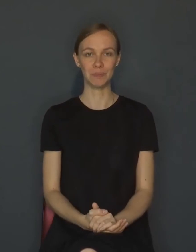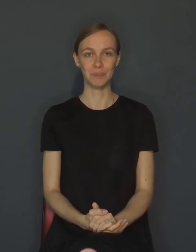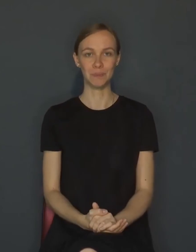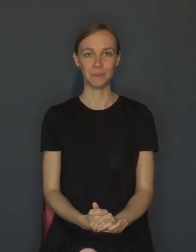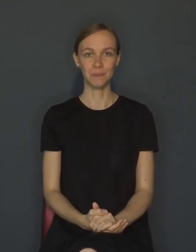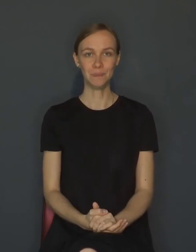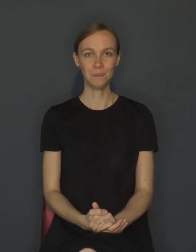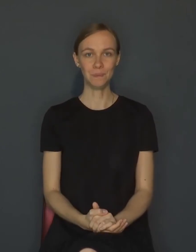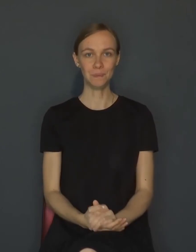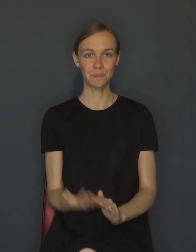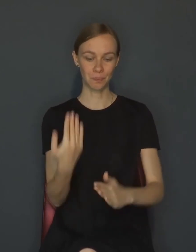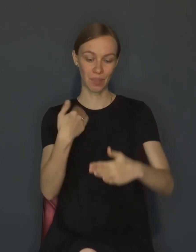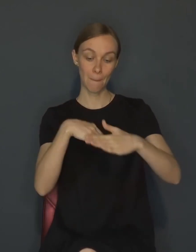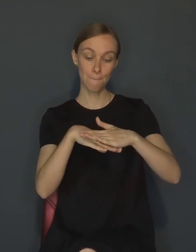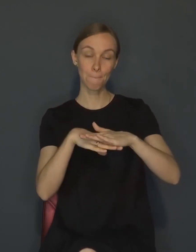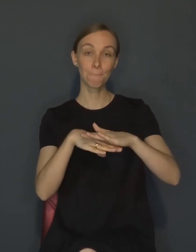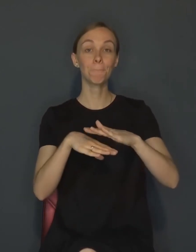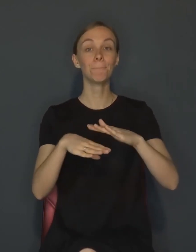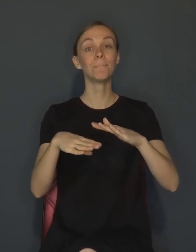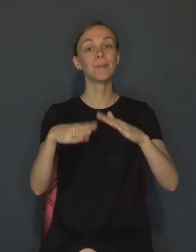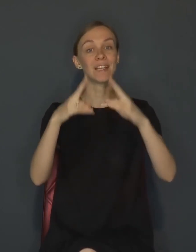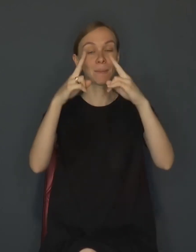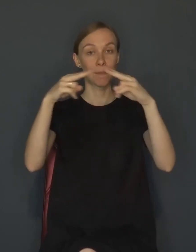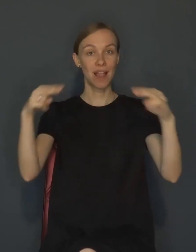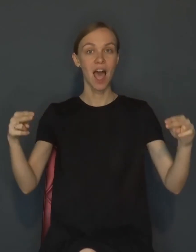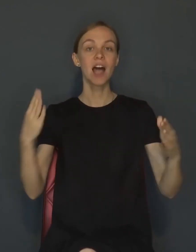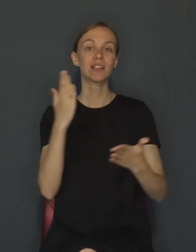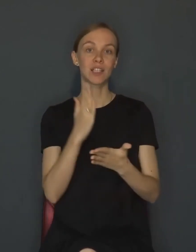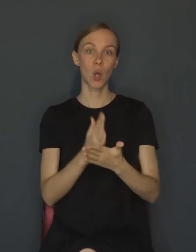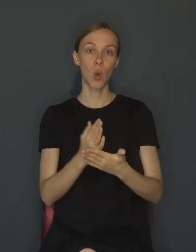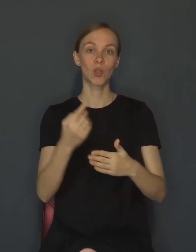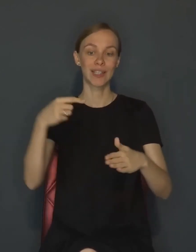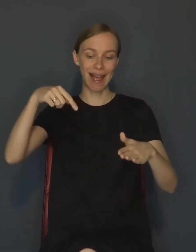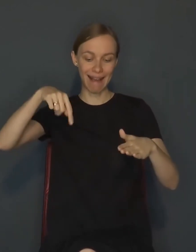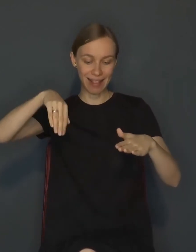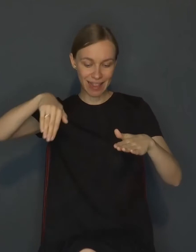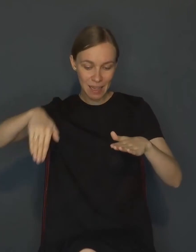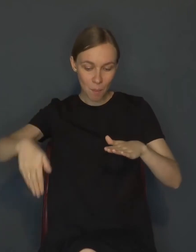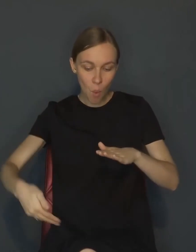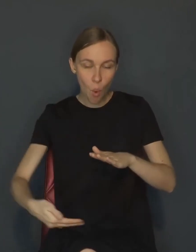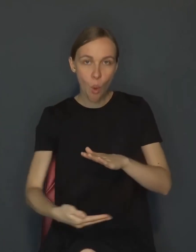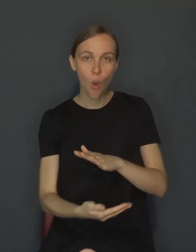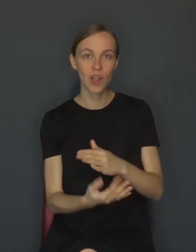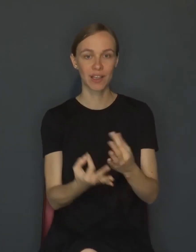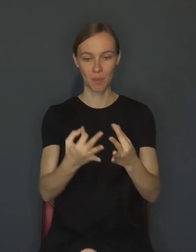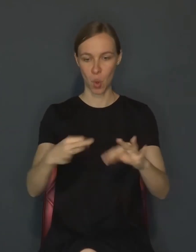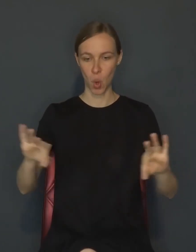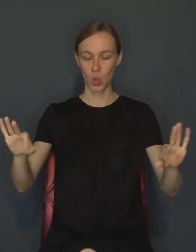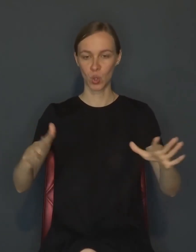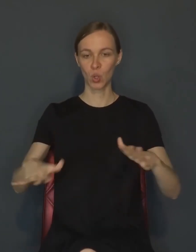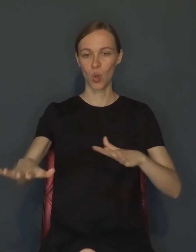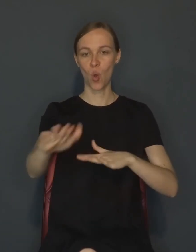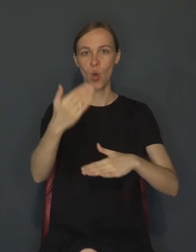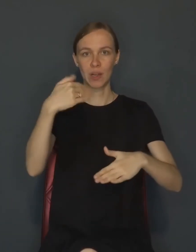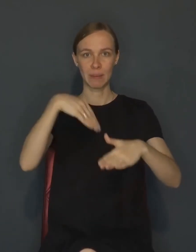Під палацом знаходяться глибокі та просторі підземелля, а також експозиція